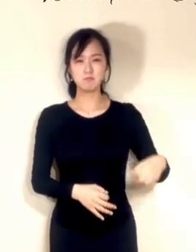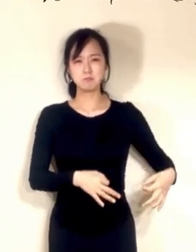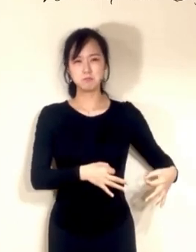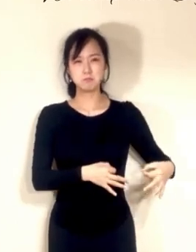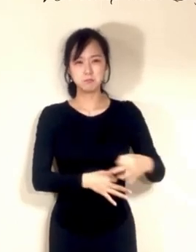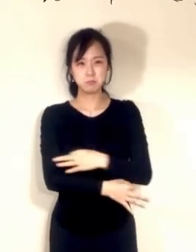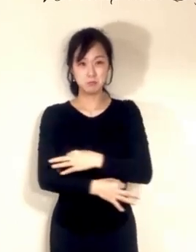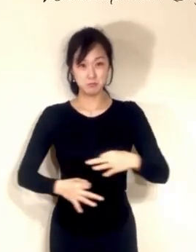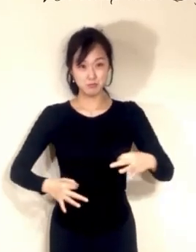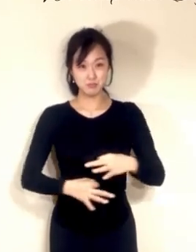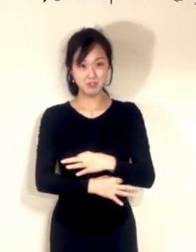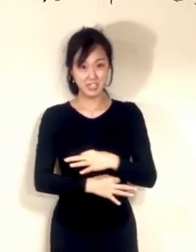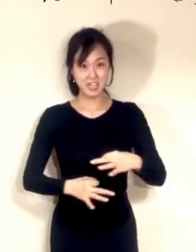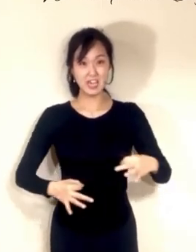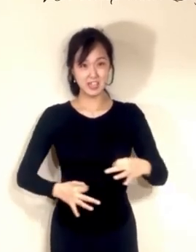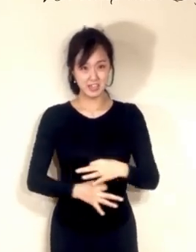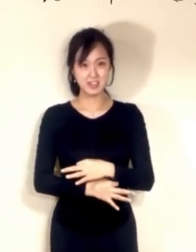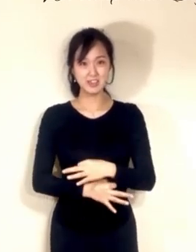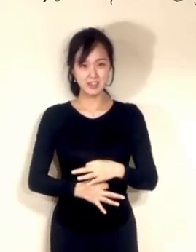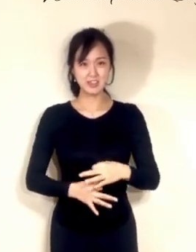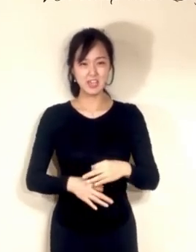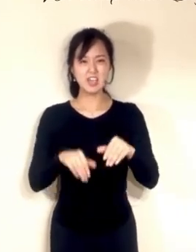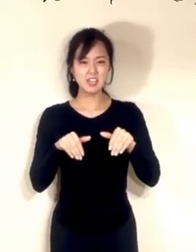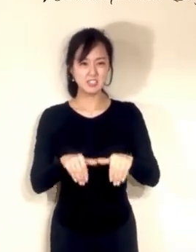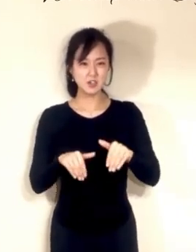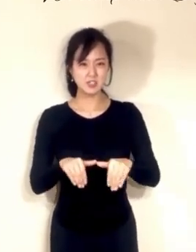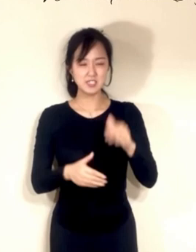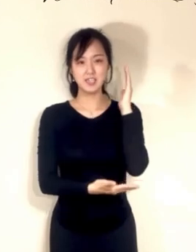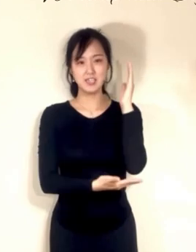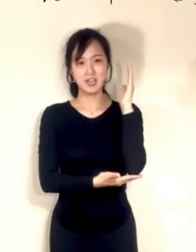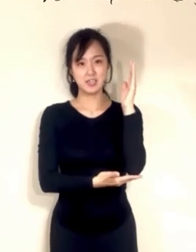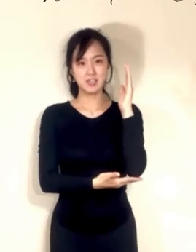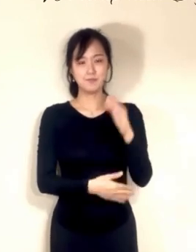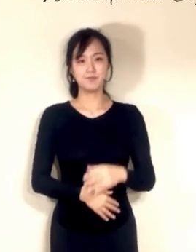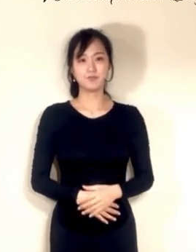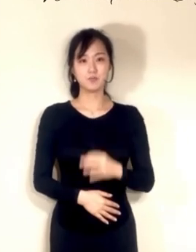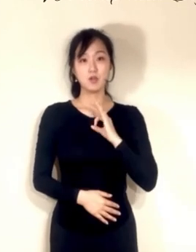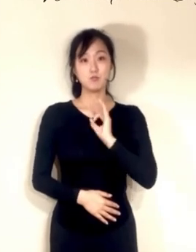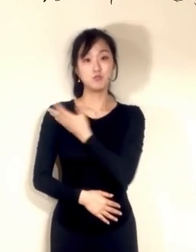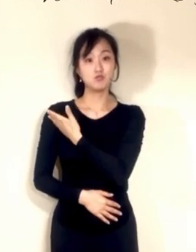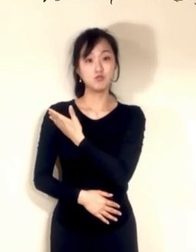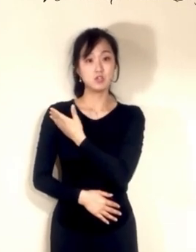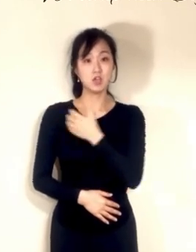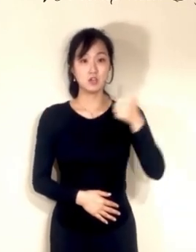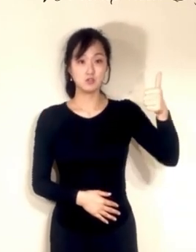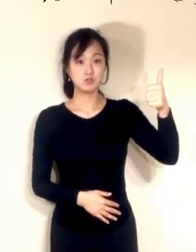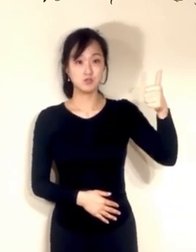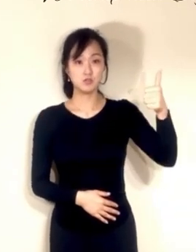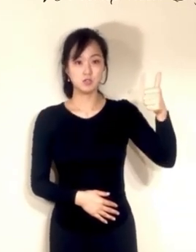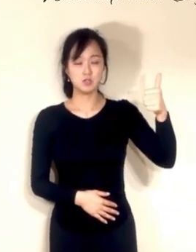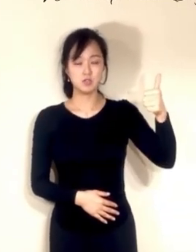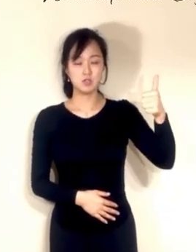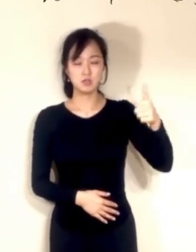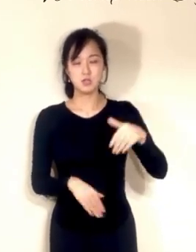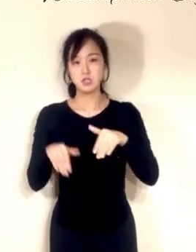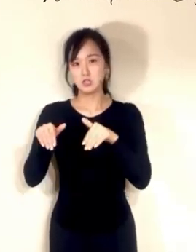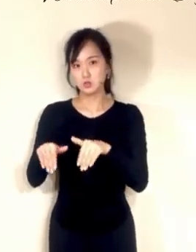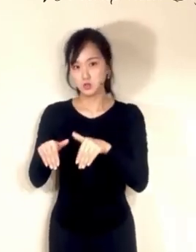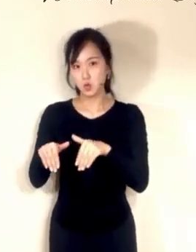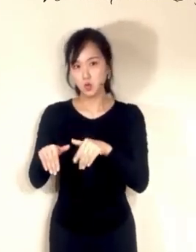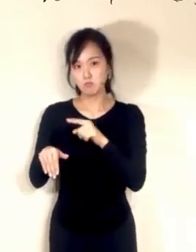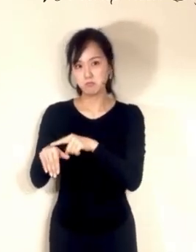불의한 청지기의 비유입니다. 부자에게 한 불의한 청지기가 있었죠. 주인의 재물을